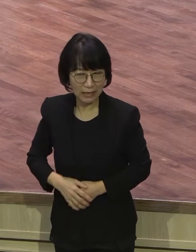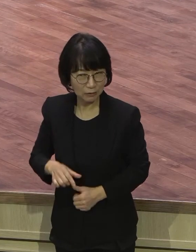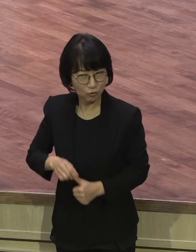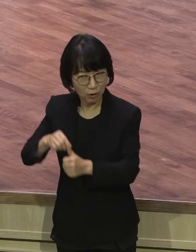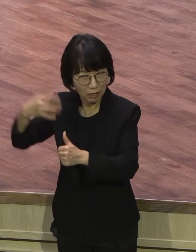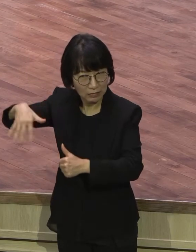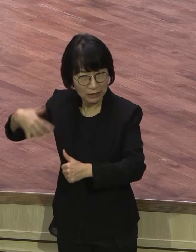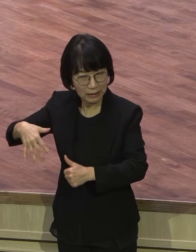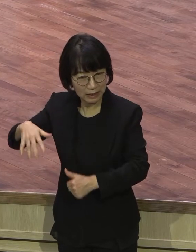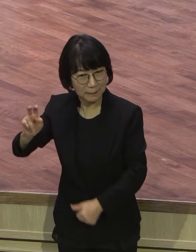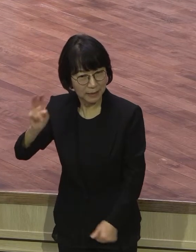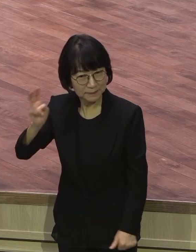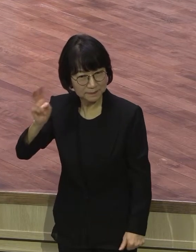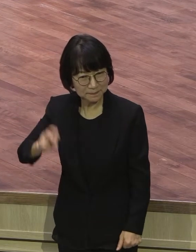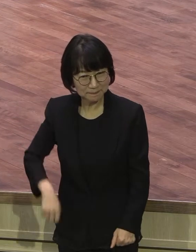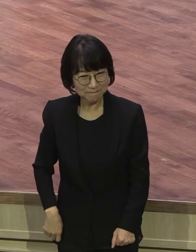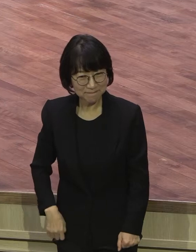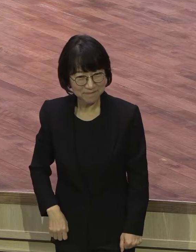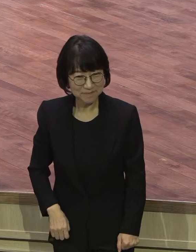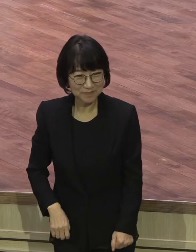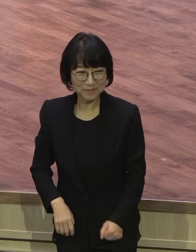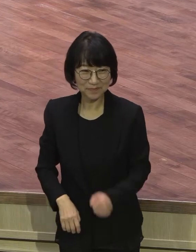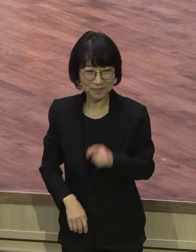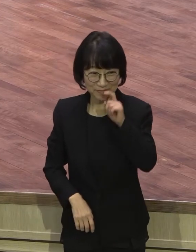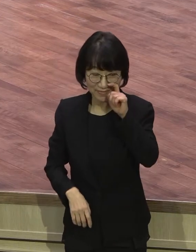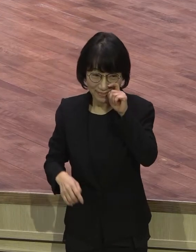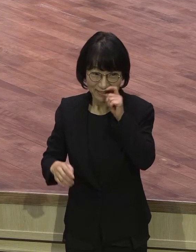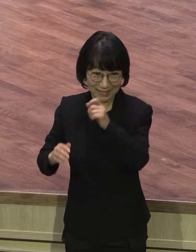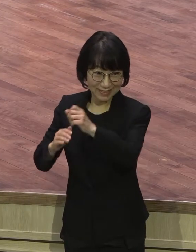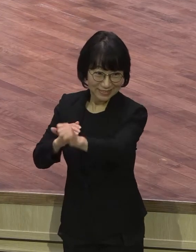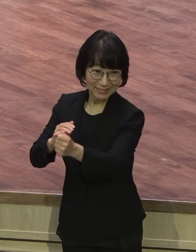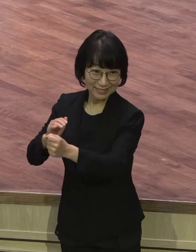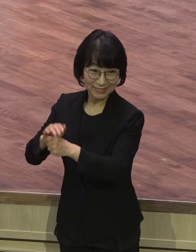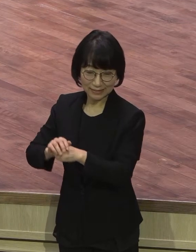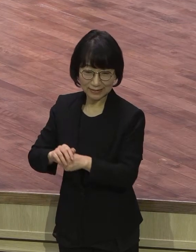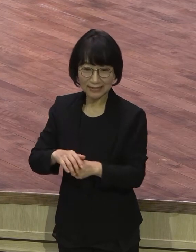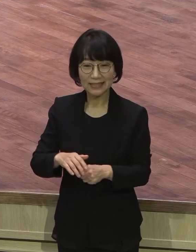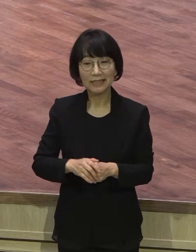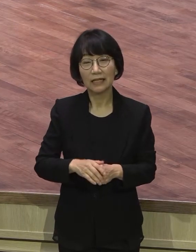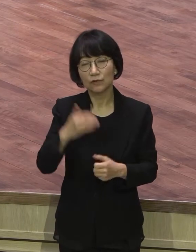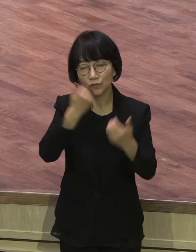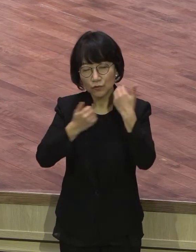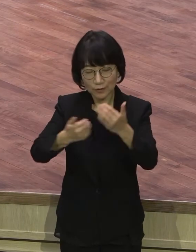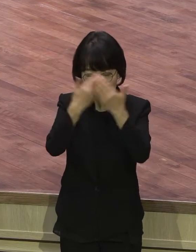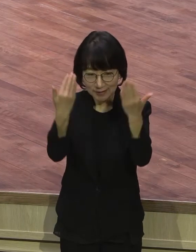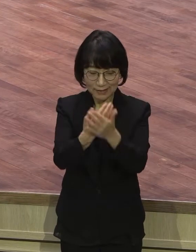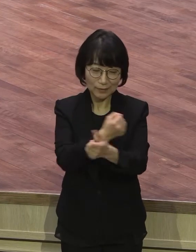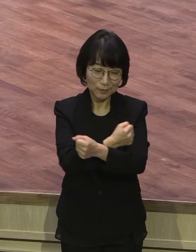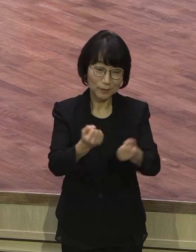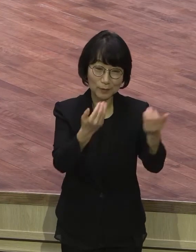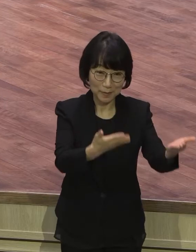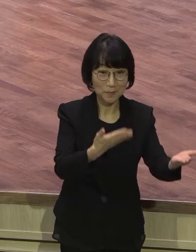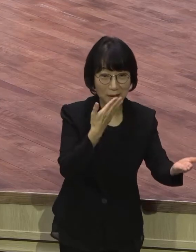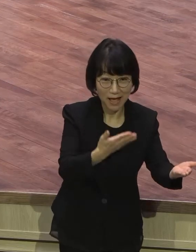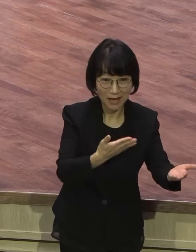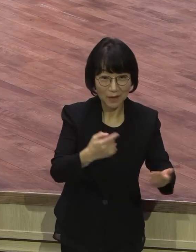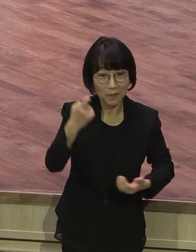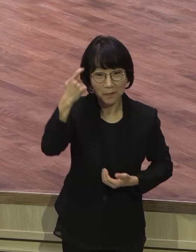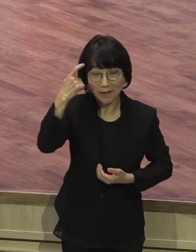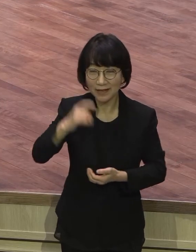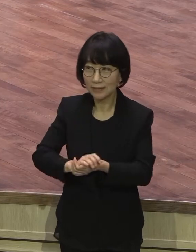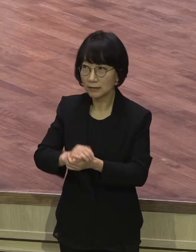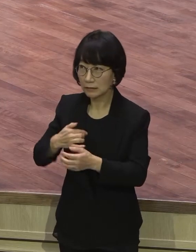몰라요. 제 양심을 볼 때는 용서 못한 사람 아무도 없어요. 왜? 언제나 그렇습니다. 네 꼬라지를 알아라.